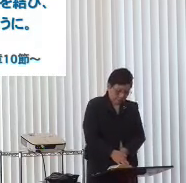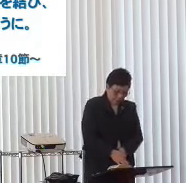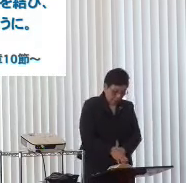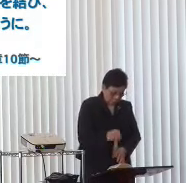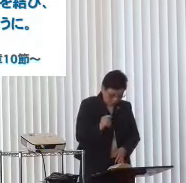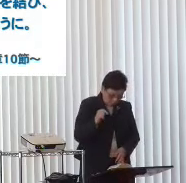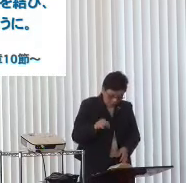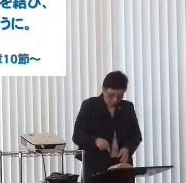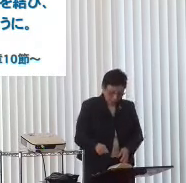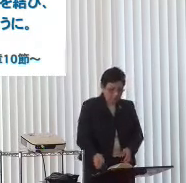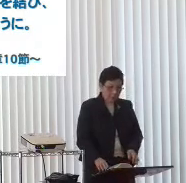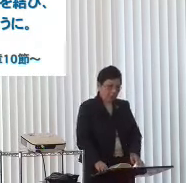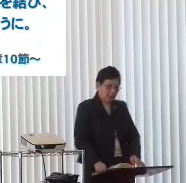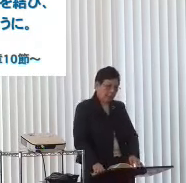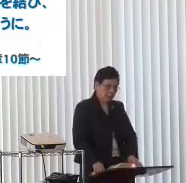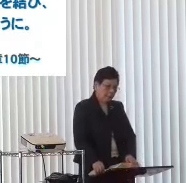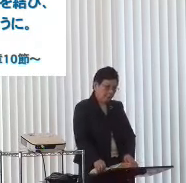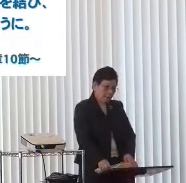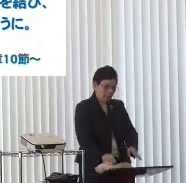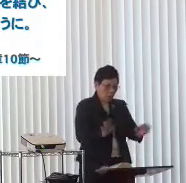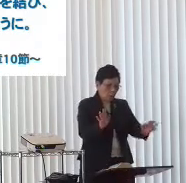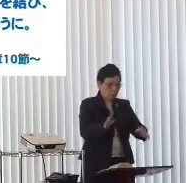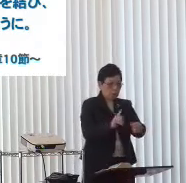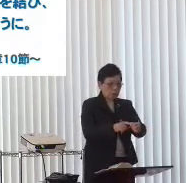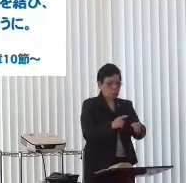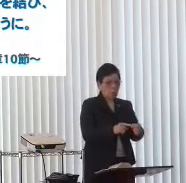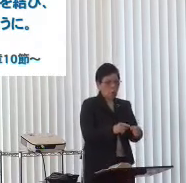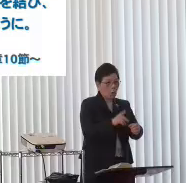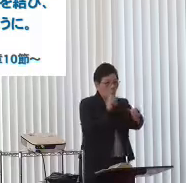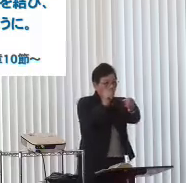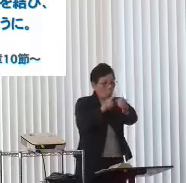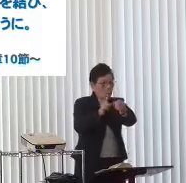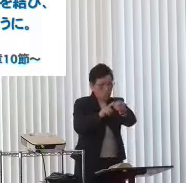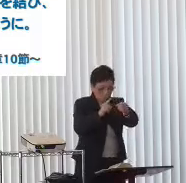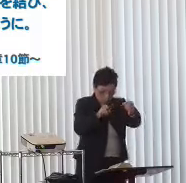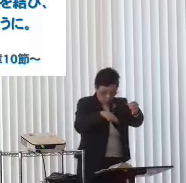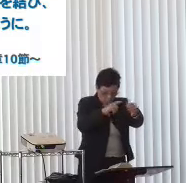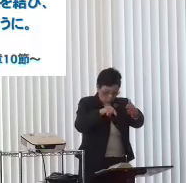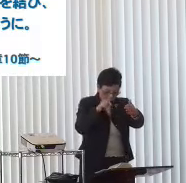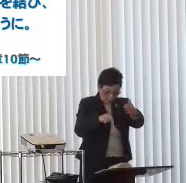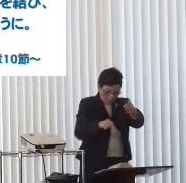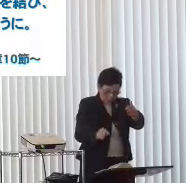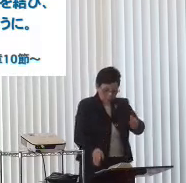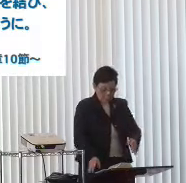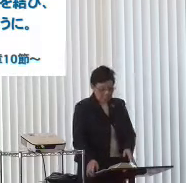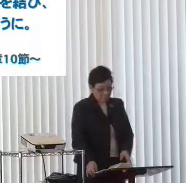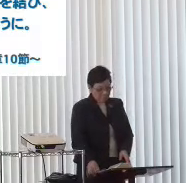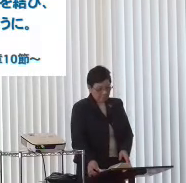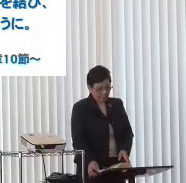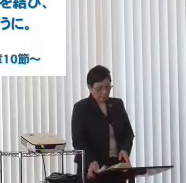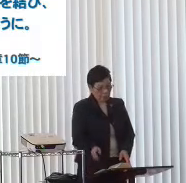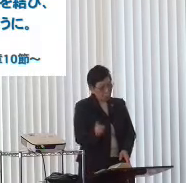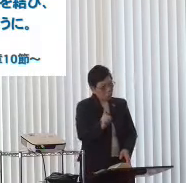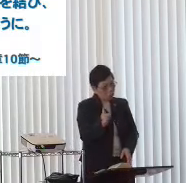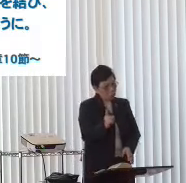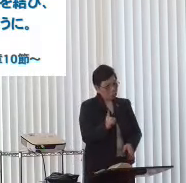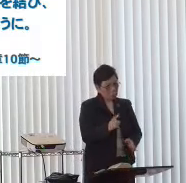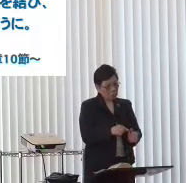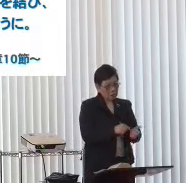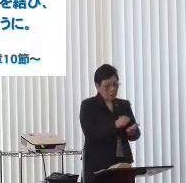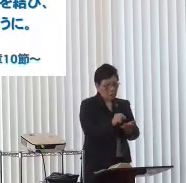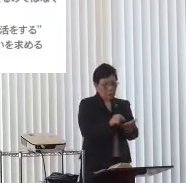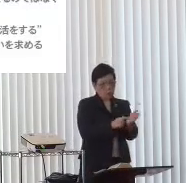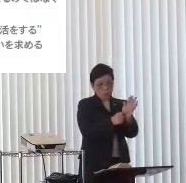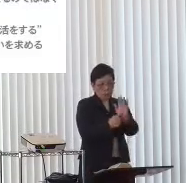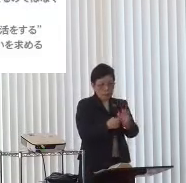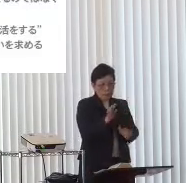この中にじゃあ今年の目標になるようなことがどういうふうに記されているかというと、まず